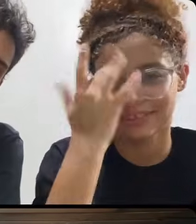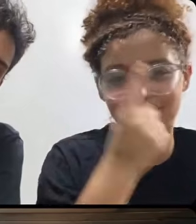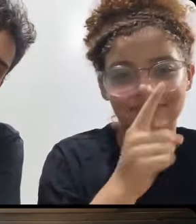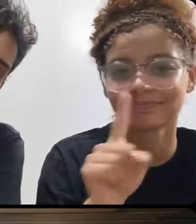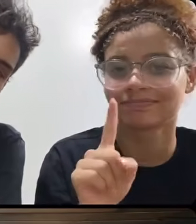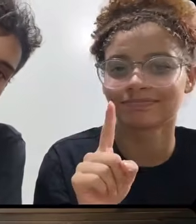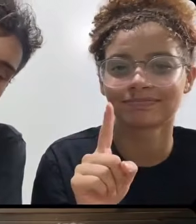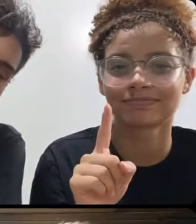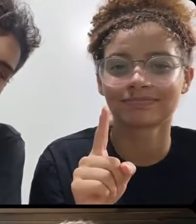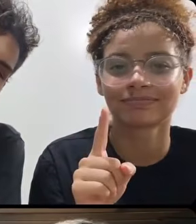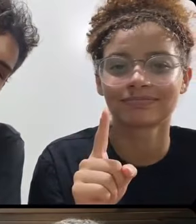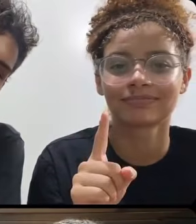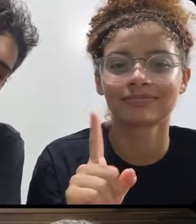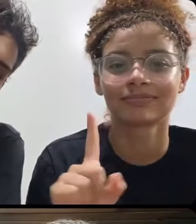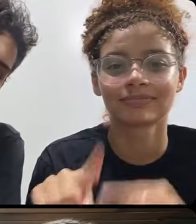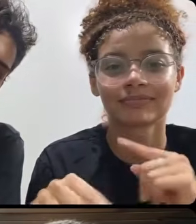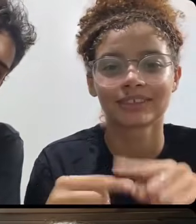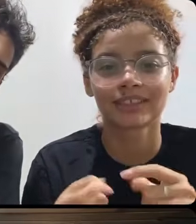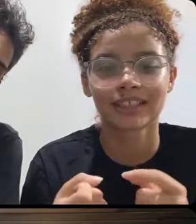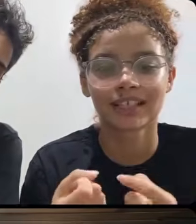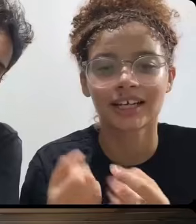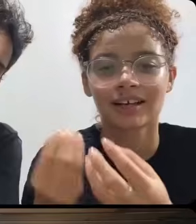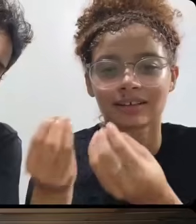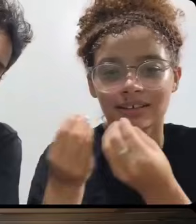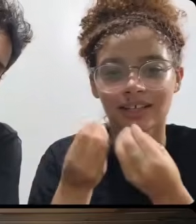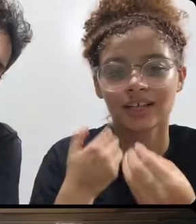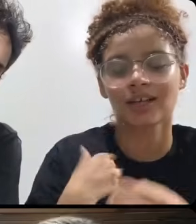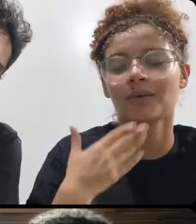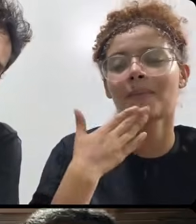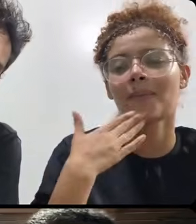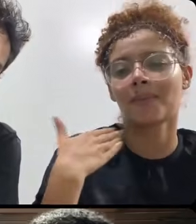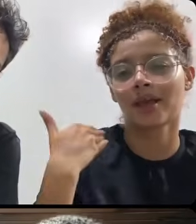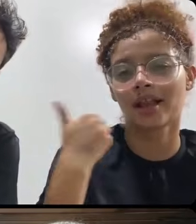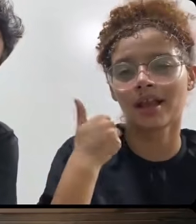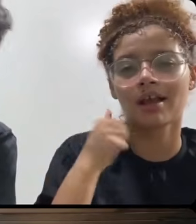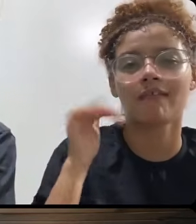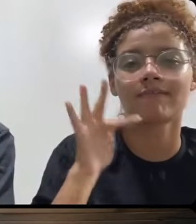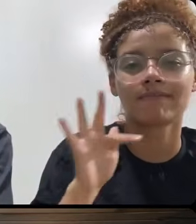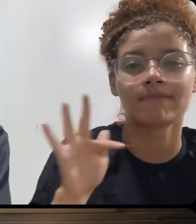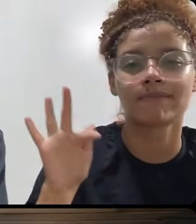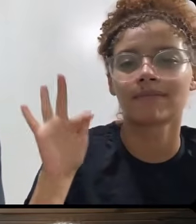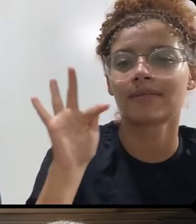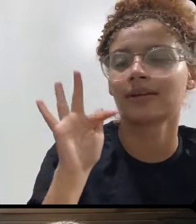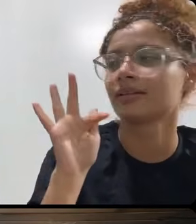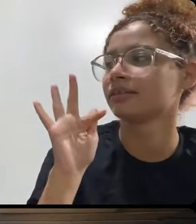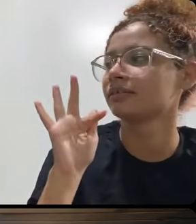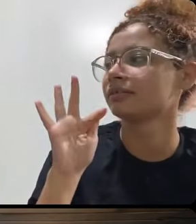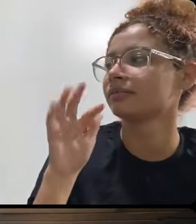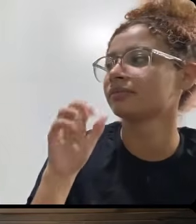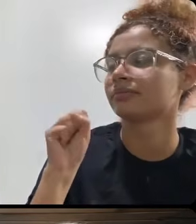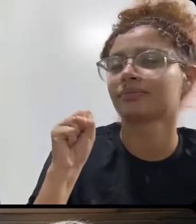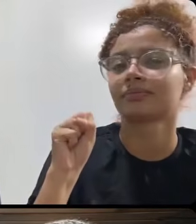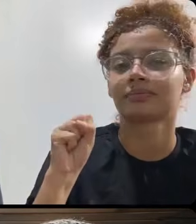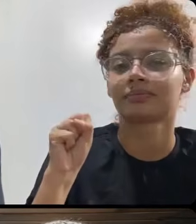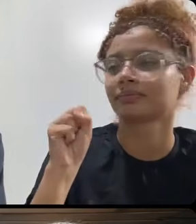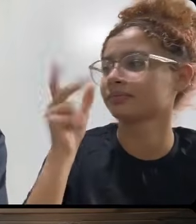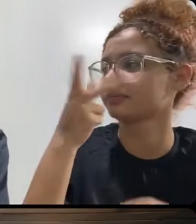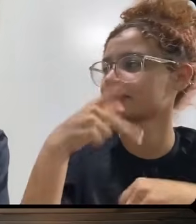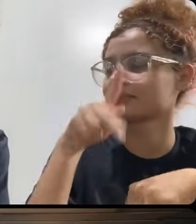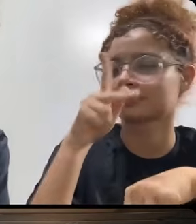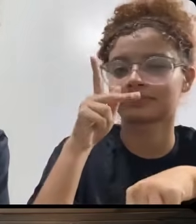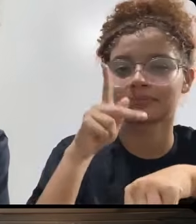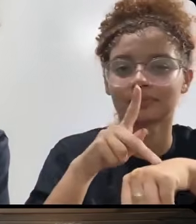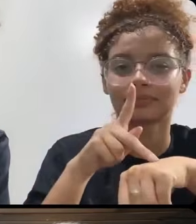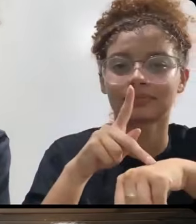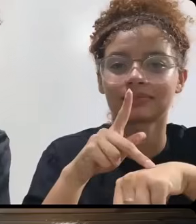Que os outros ganhavam prêmio e ele falava, eu vou ser o melhor físico do país, do mundo, eu vou ganhar,